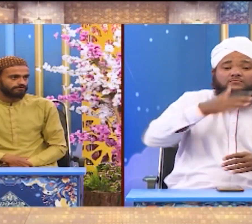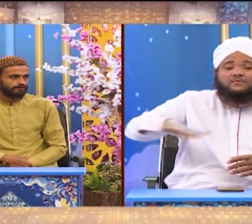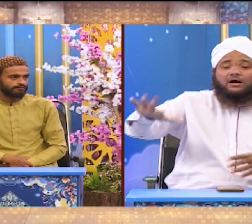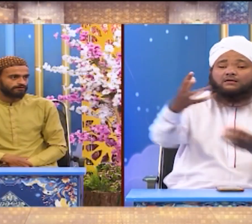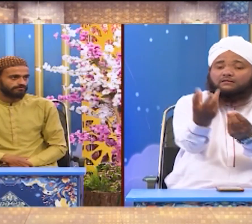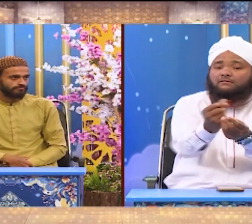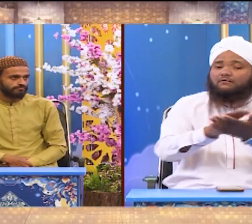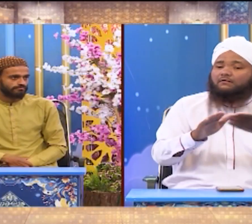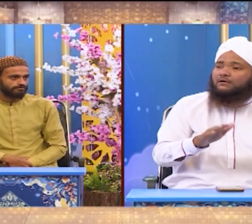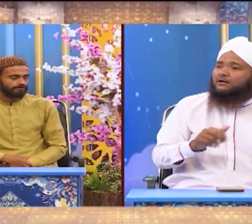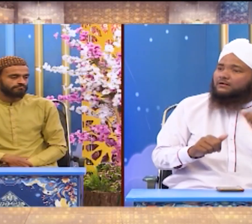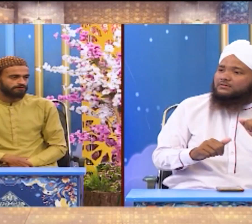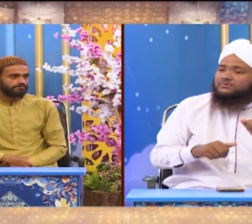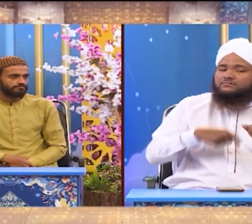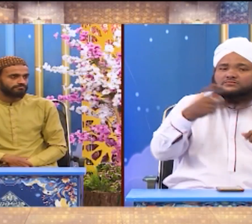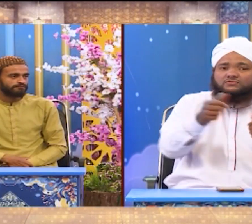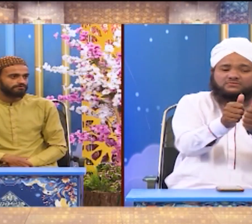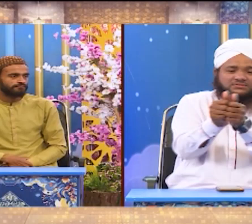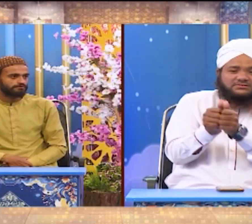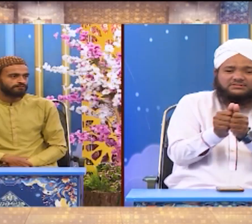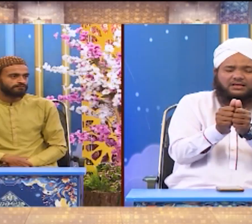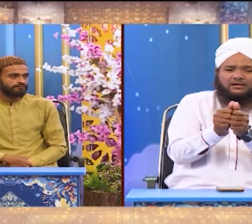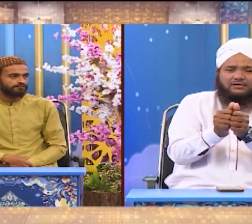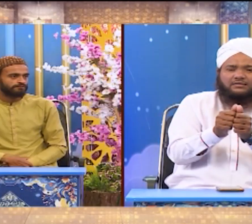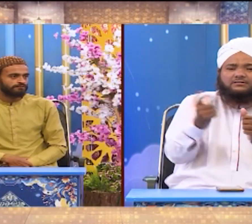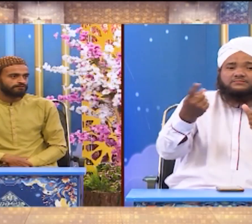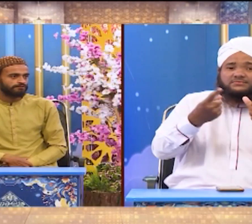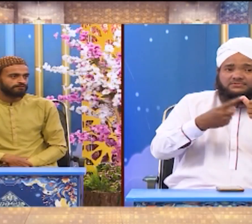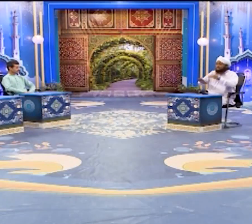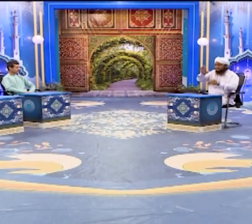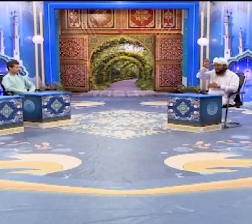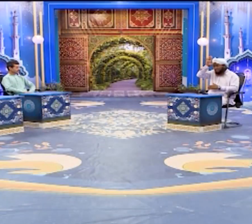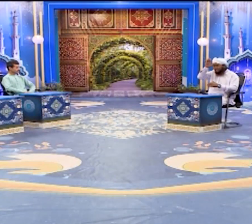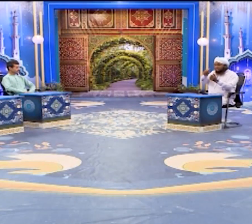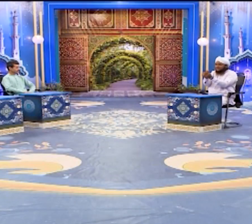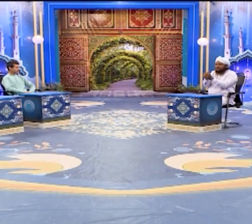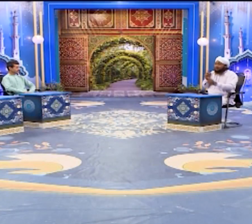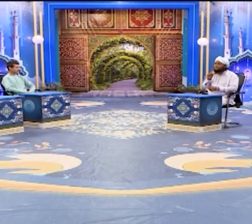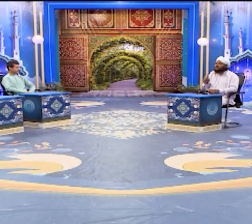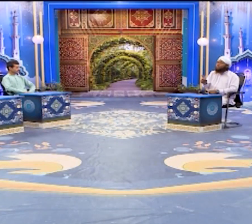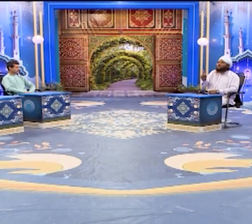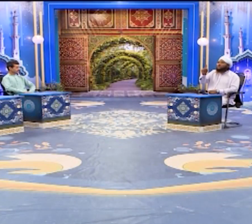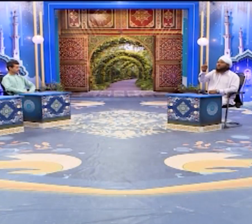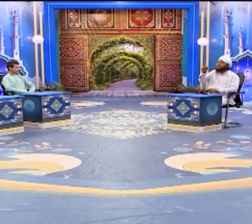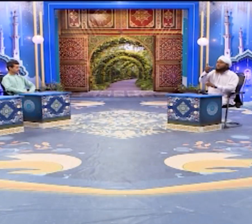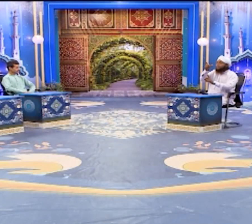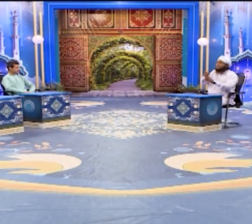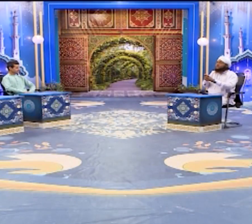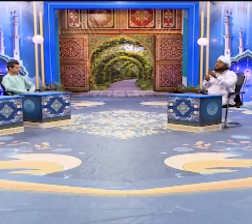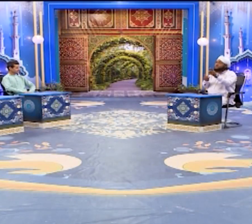سیدنا عمرو بن عاص رضی اللہ تعالی عنہ نے امیر المؤمنین مسلمانوں کے دوسرے خلیفہ حضرت سیدنا عمر